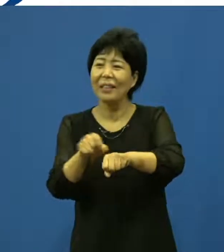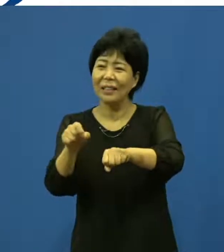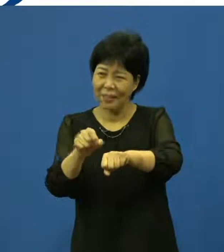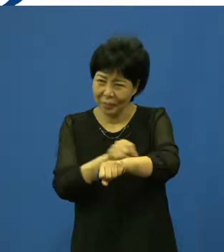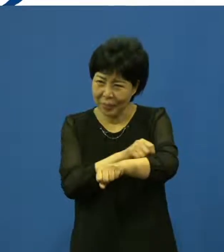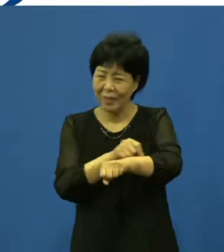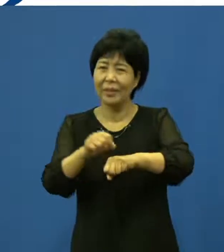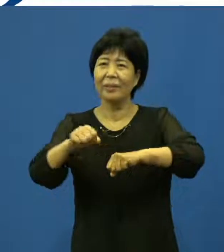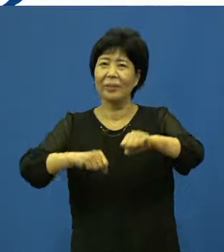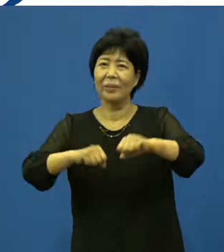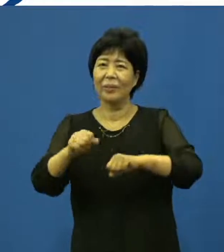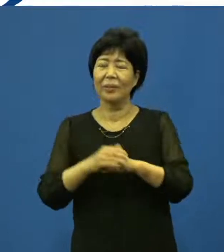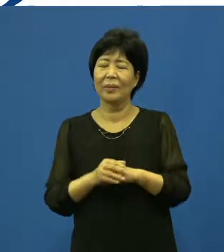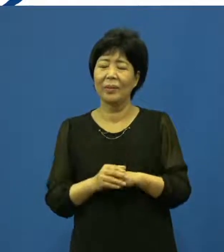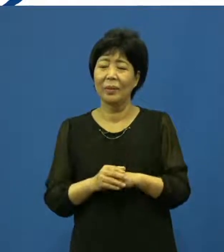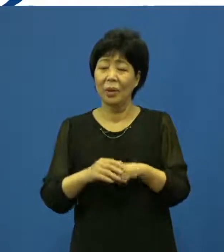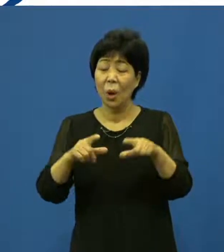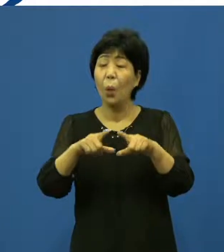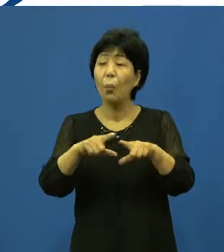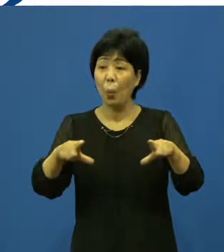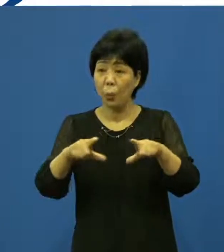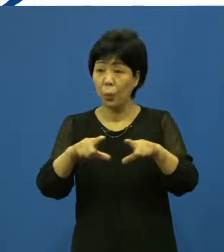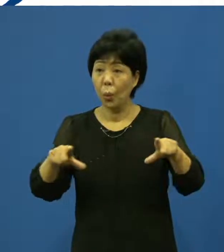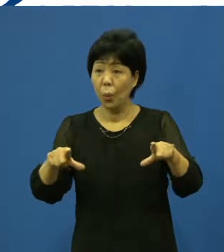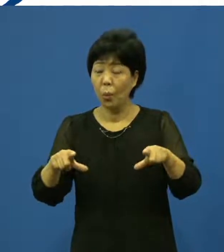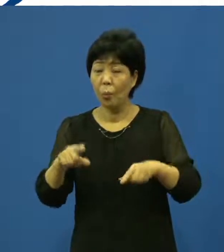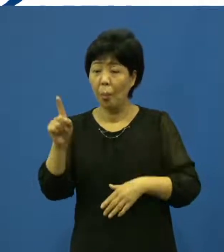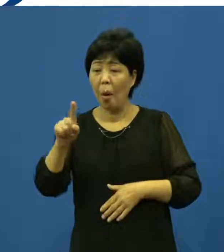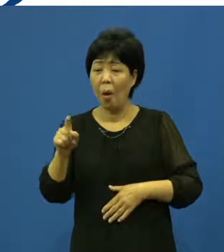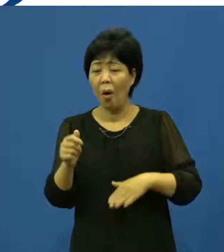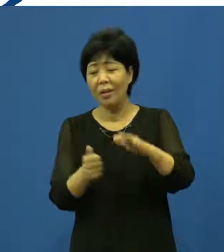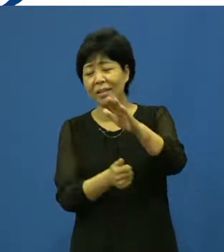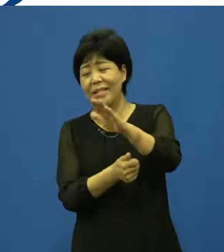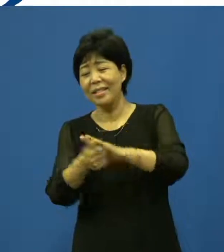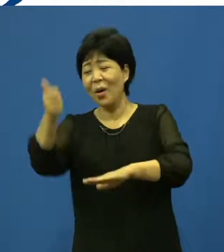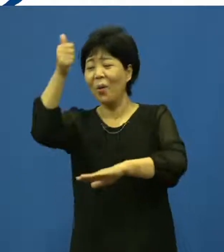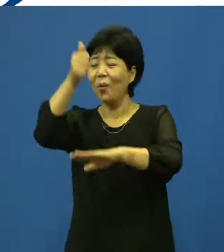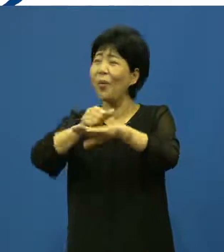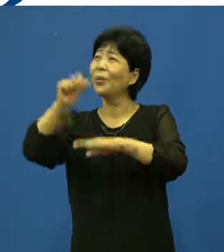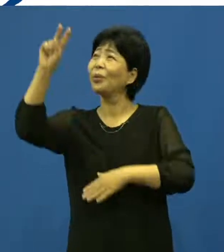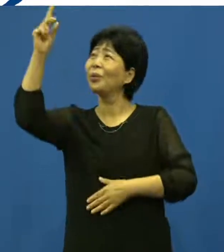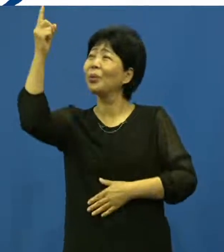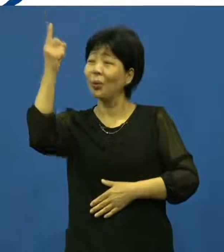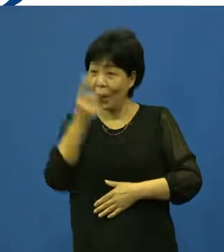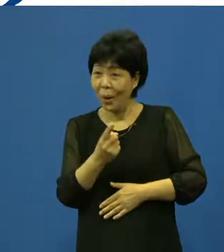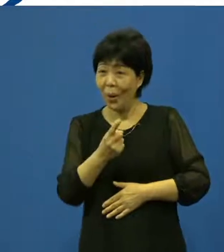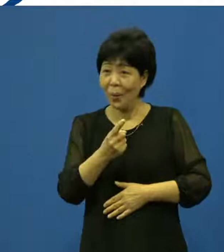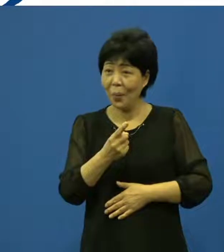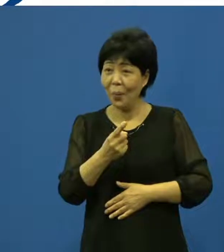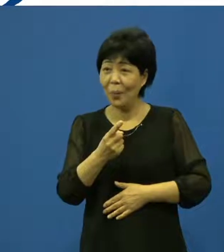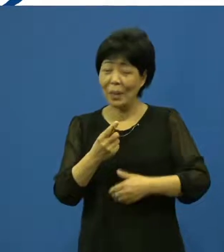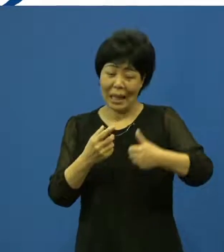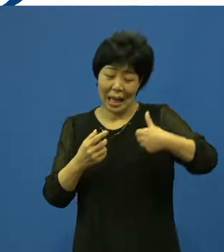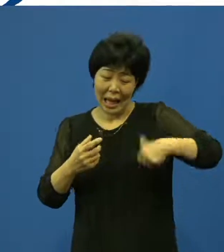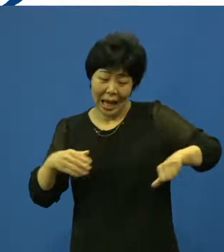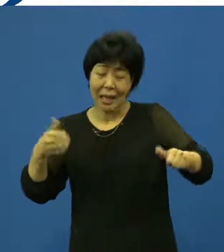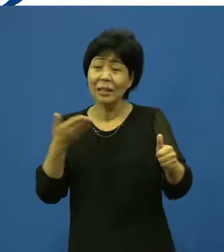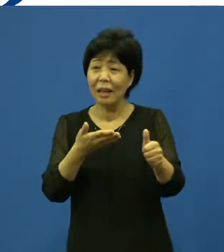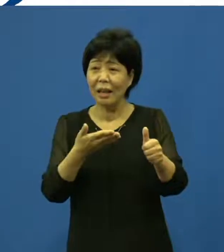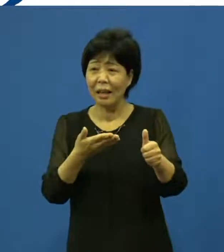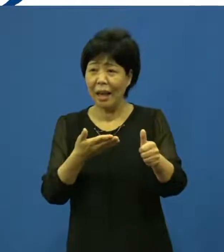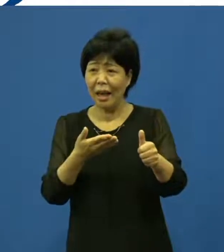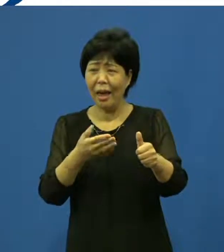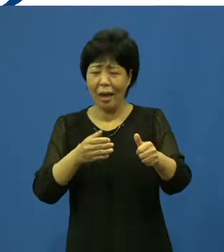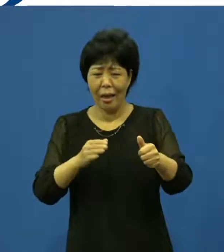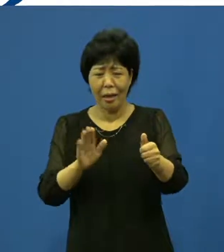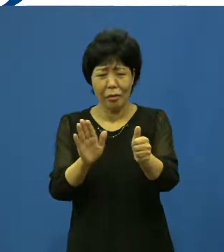여러분, 일반적으로 이런 환대는 누구에게 적절한가 하면 성공을 하고 와서 금이 환장을 한 사람에게 베풀어주는